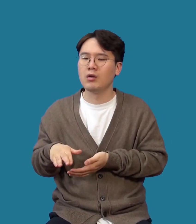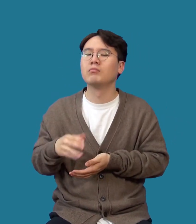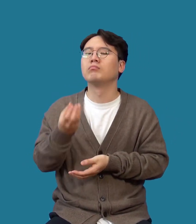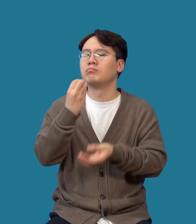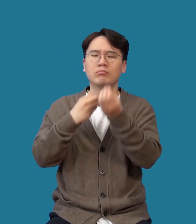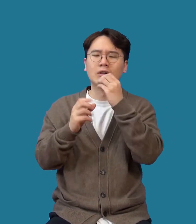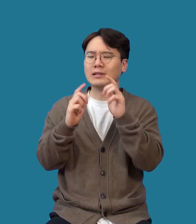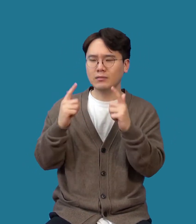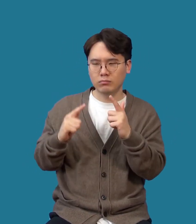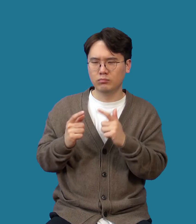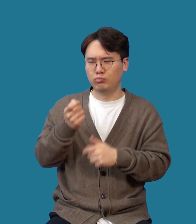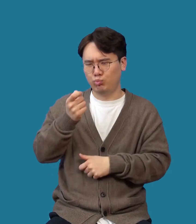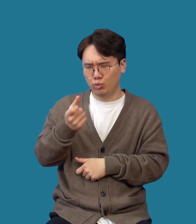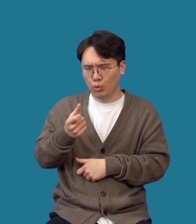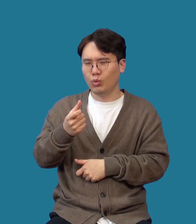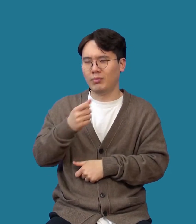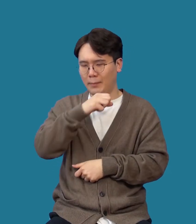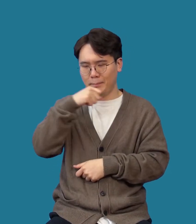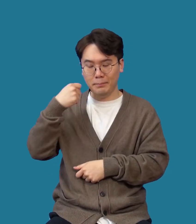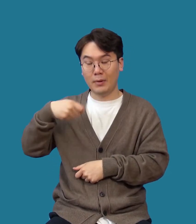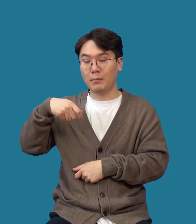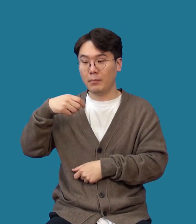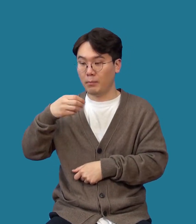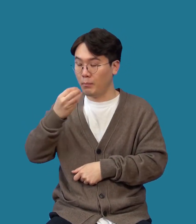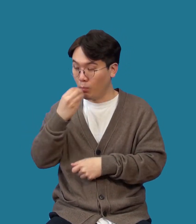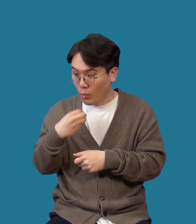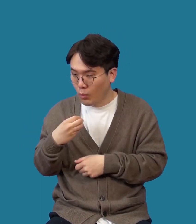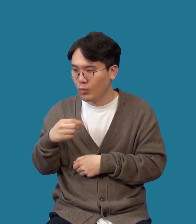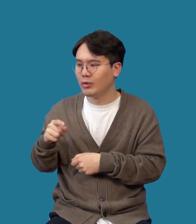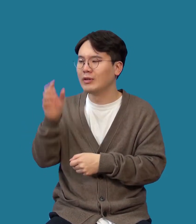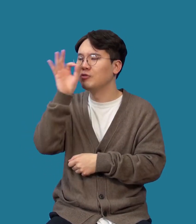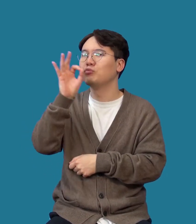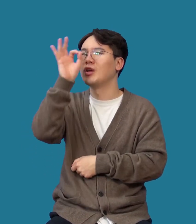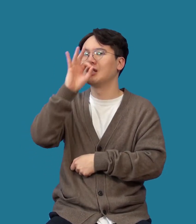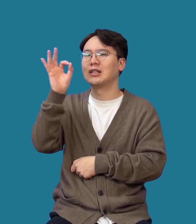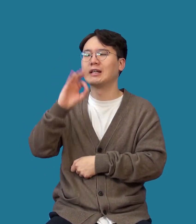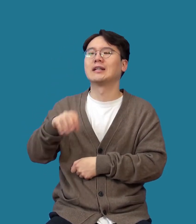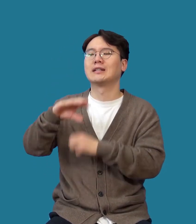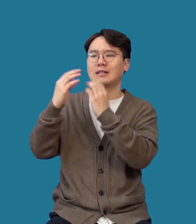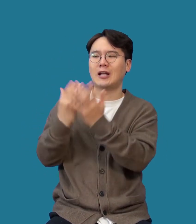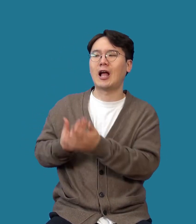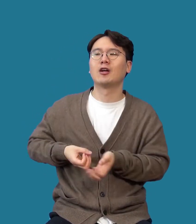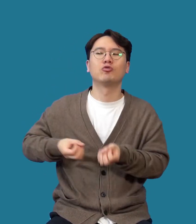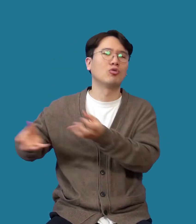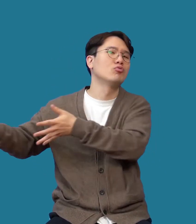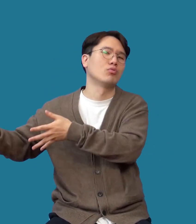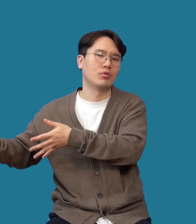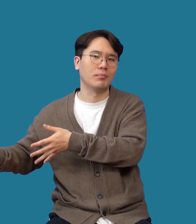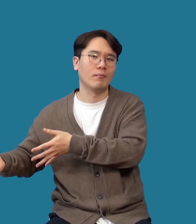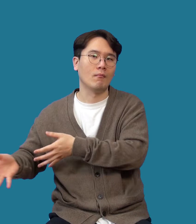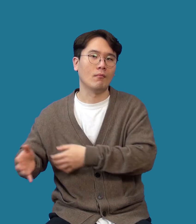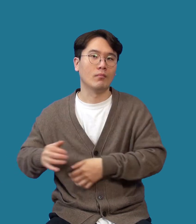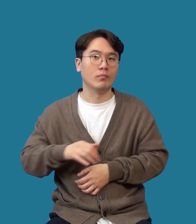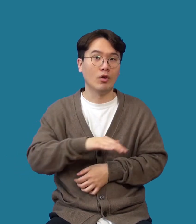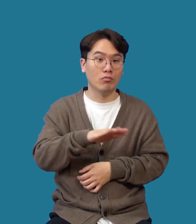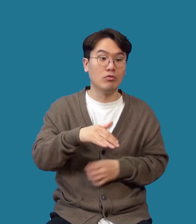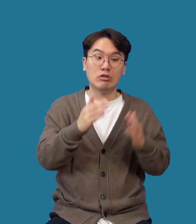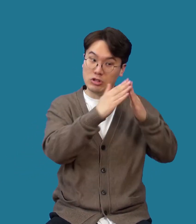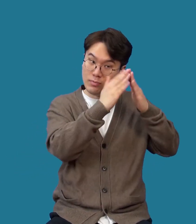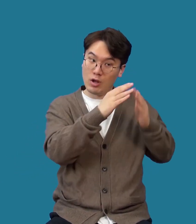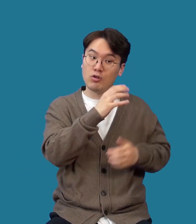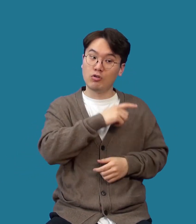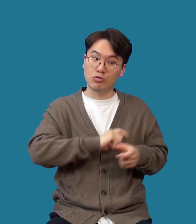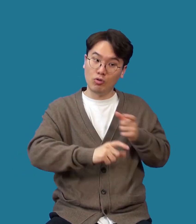던져주었다. 우리의 진짜 즐거움은 해서는 안 될 일을 하는 데 있었다. 집에는 훨씬 좋은 배가 많이